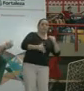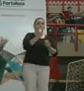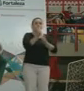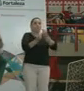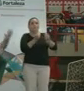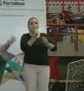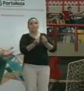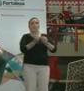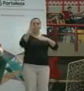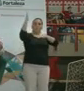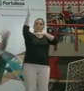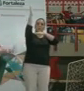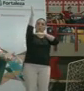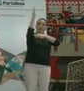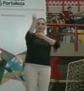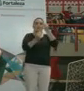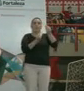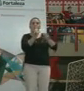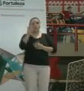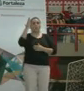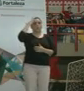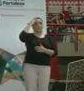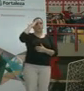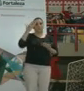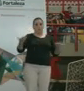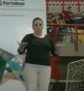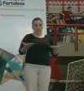interfere graficamente, como é que eu compreendo.